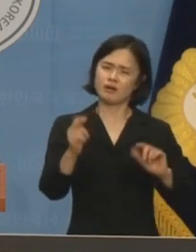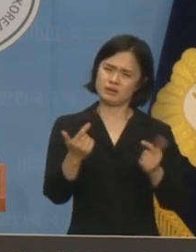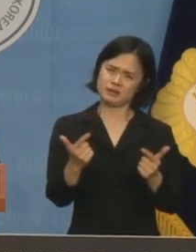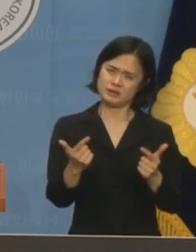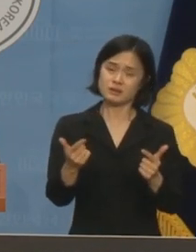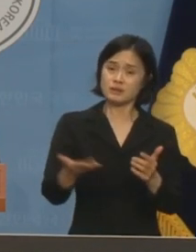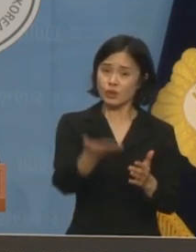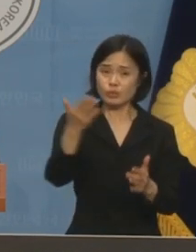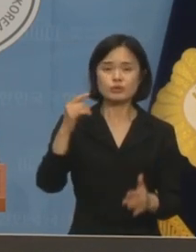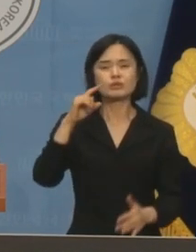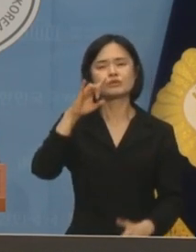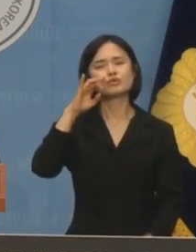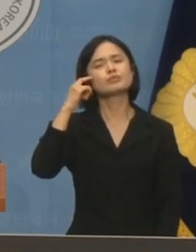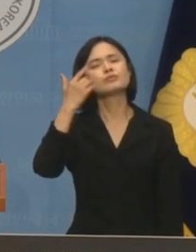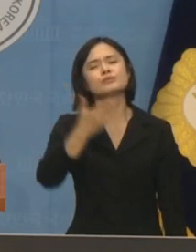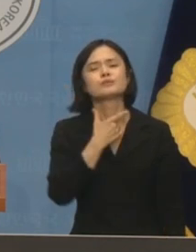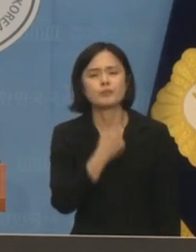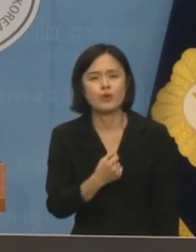이분이 전사자입니까?